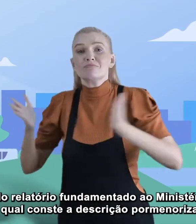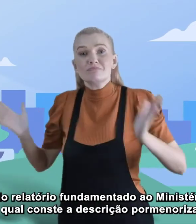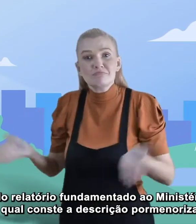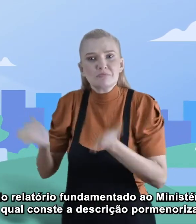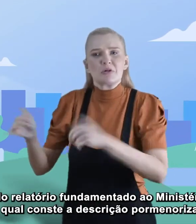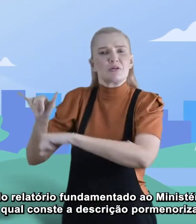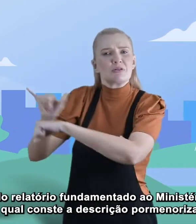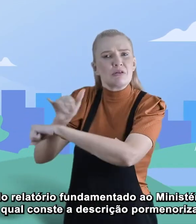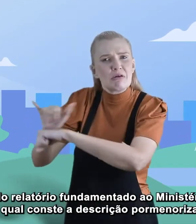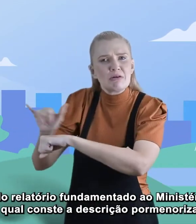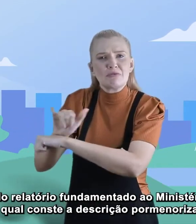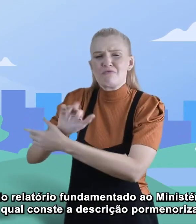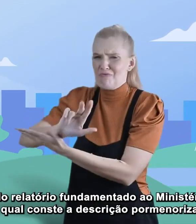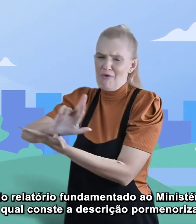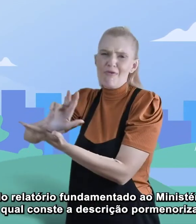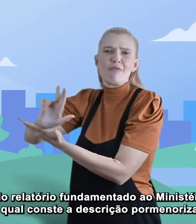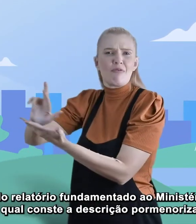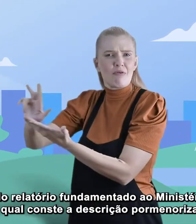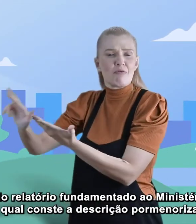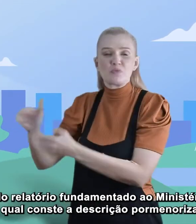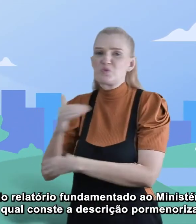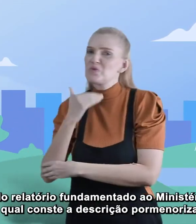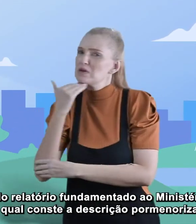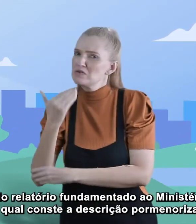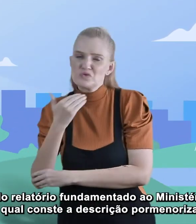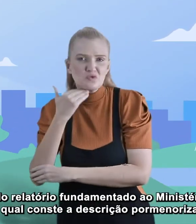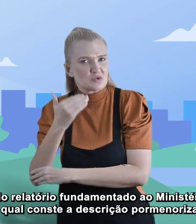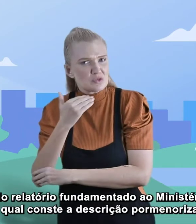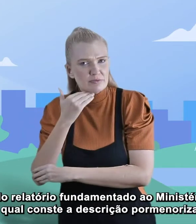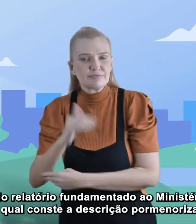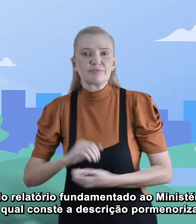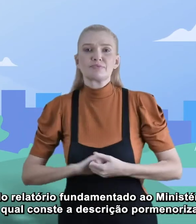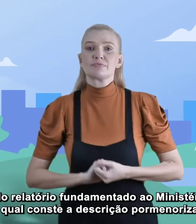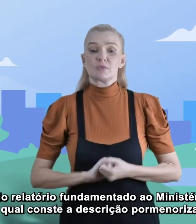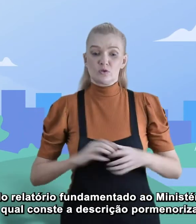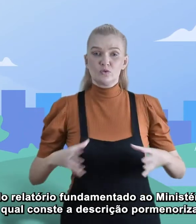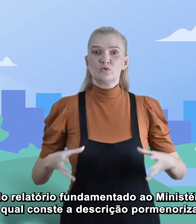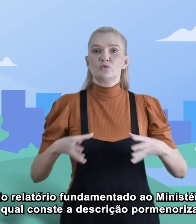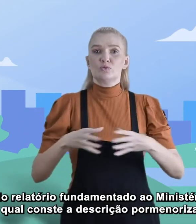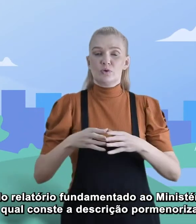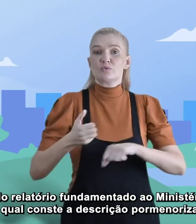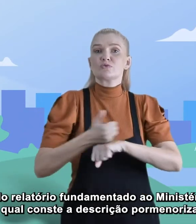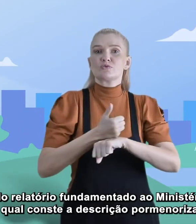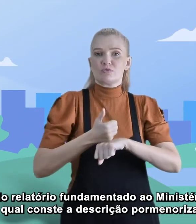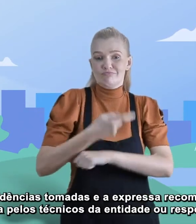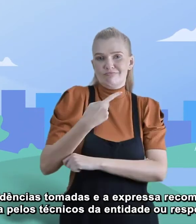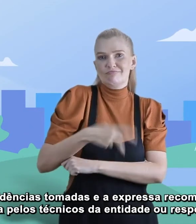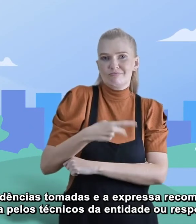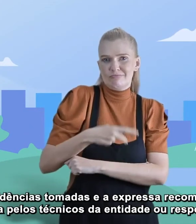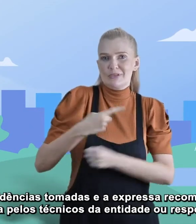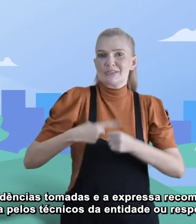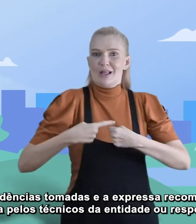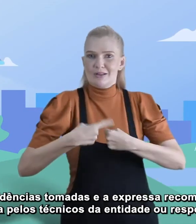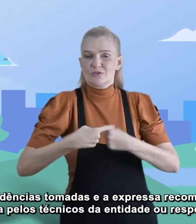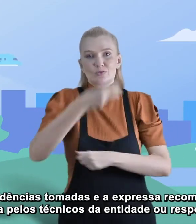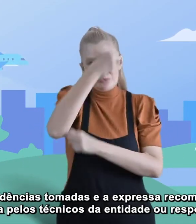relatório fundamentado ao Ministério Público, no qual conste a descrição pormenorizada das providências tomadas